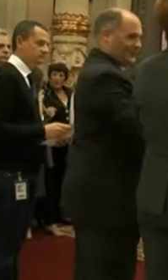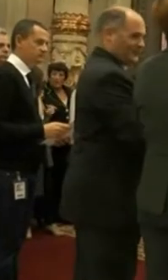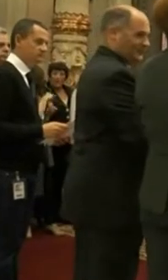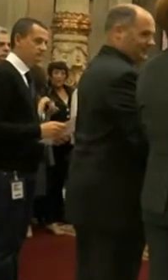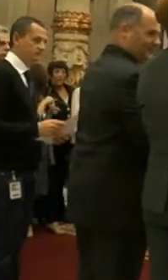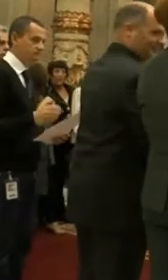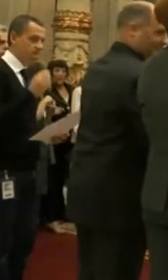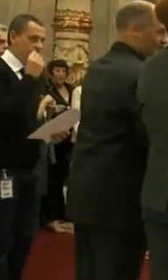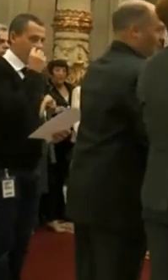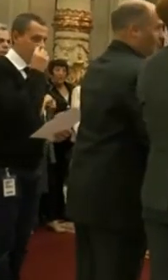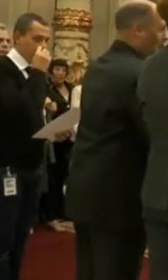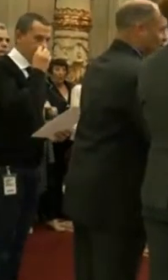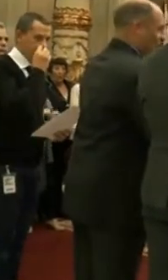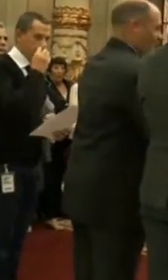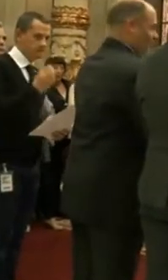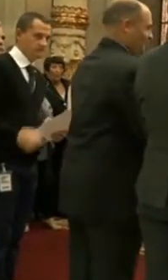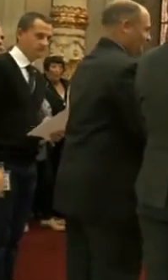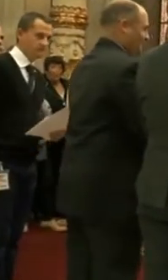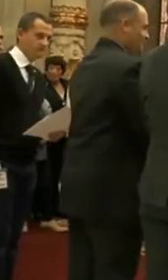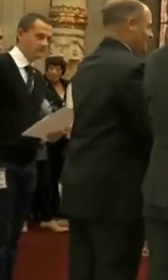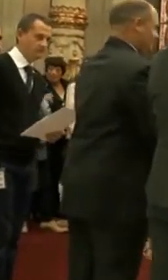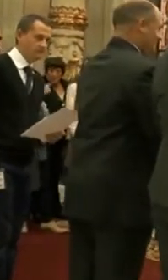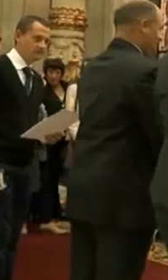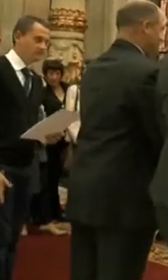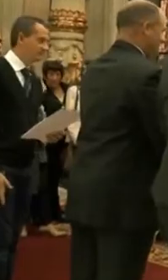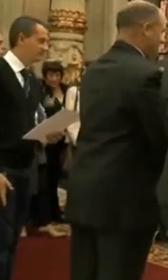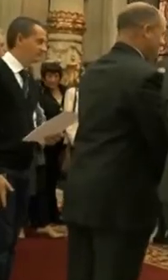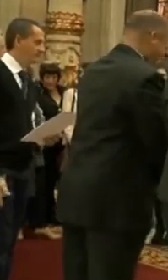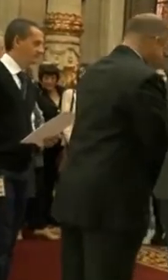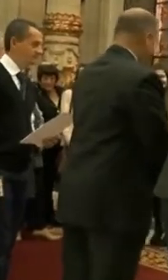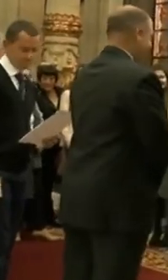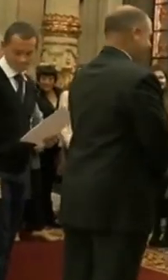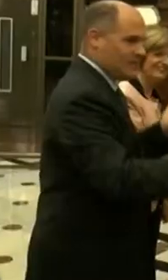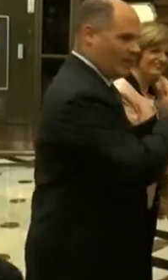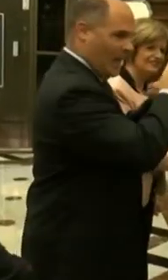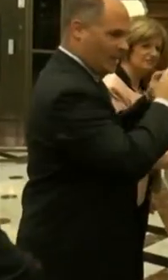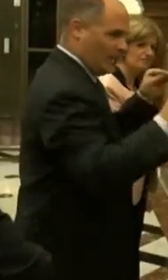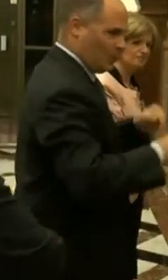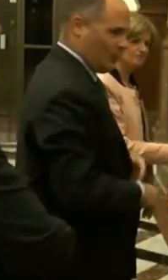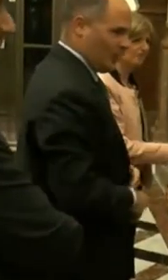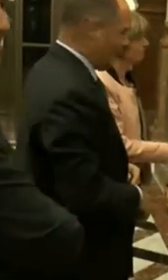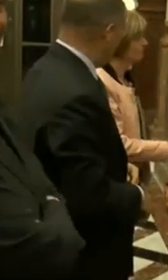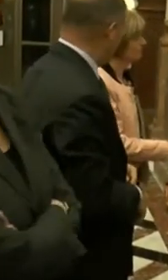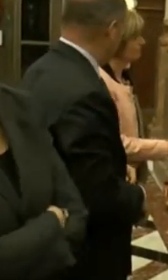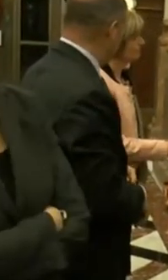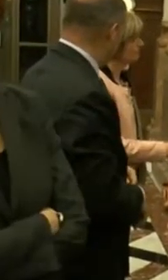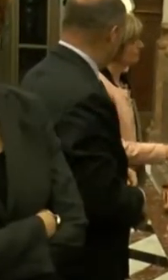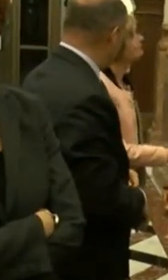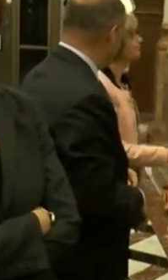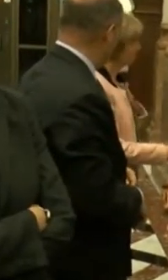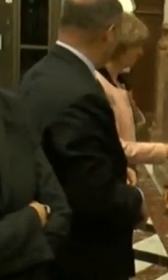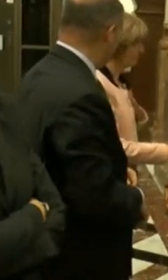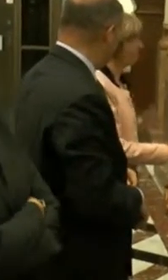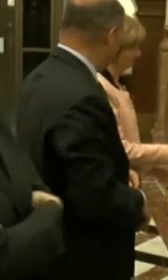Sí, eso habla con el equipo interno, si os organizáis una manera. Alfredo, presidente de la Federación